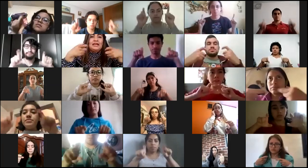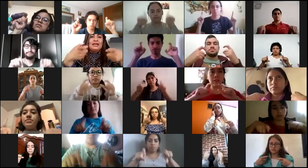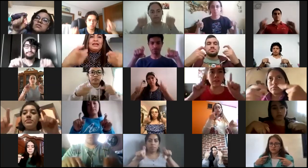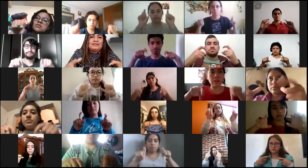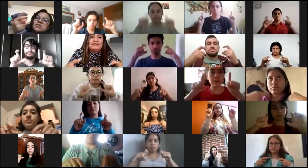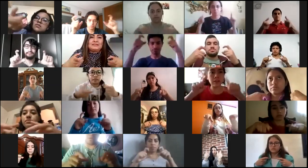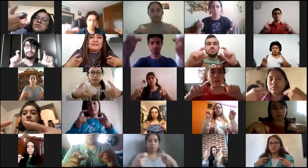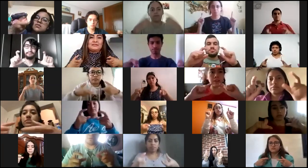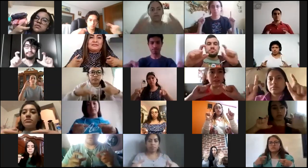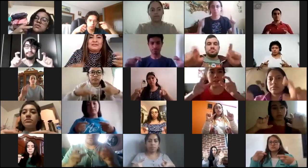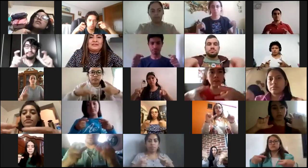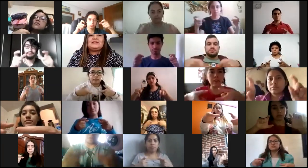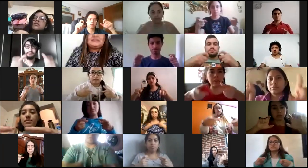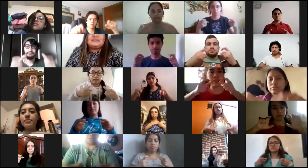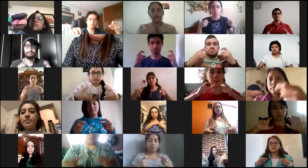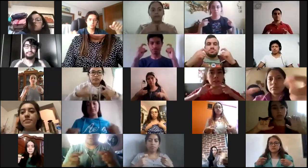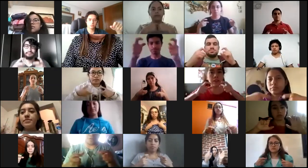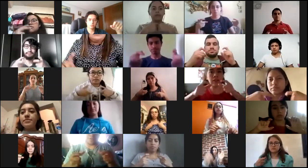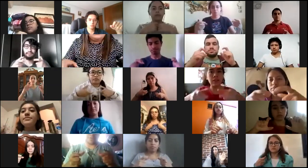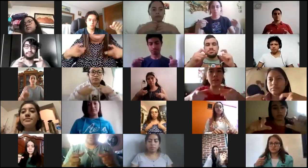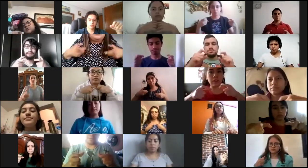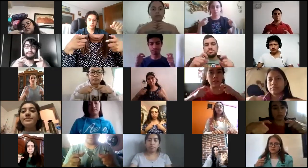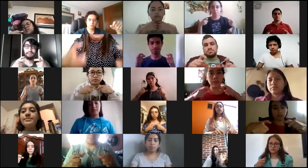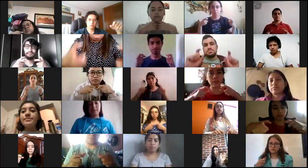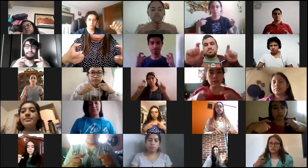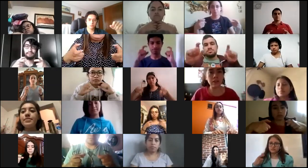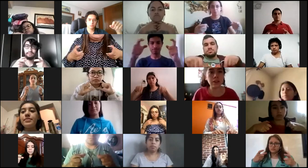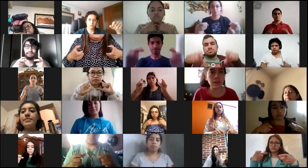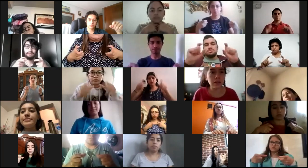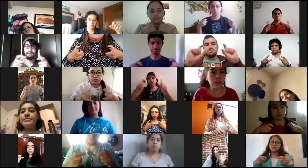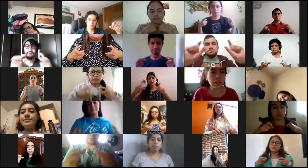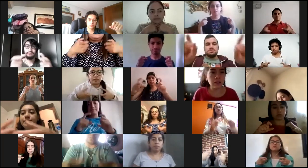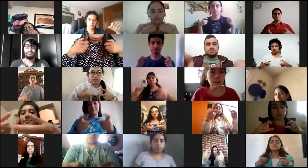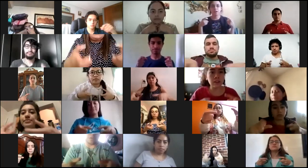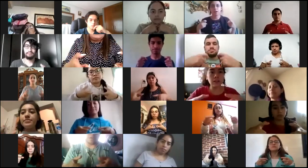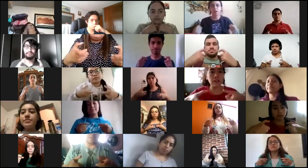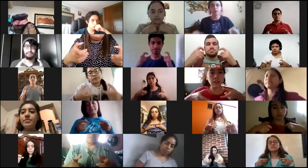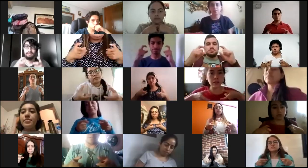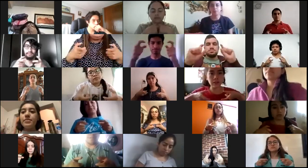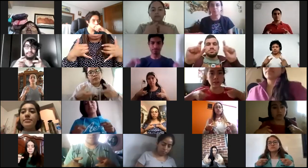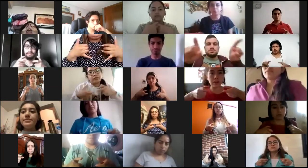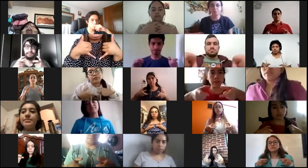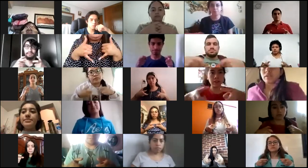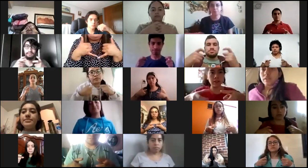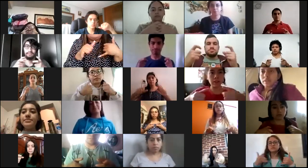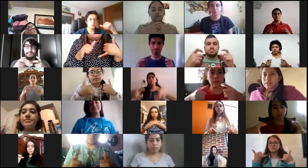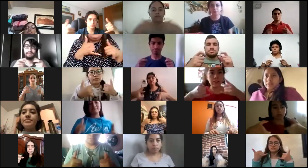X. ¿Sí? Déjame bajar un poquito más. X. Y. como un